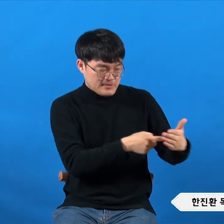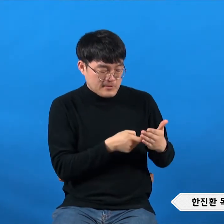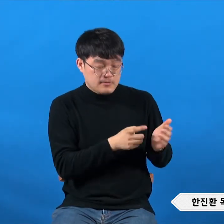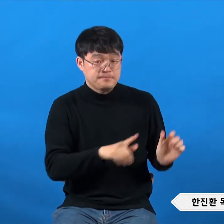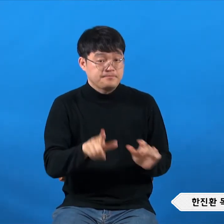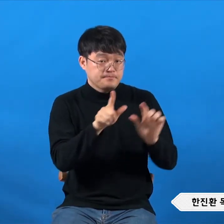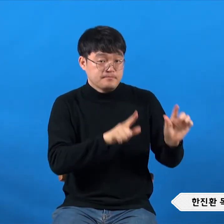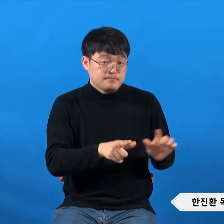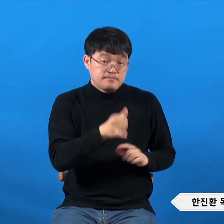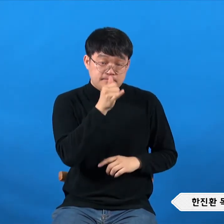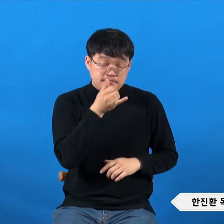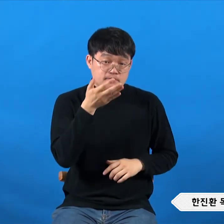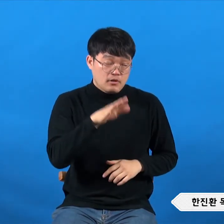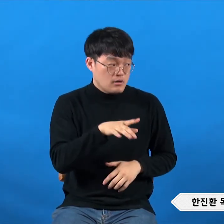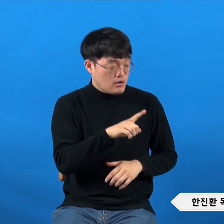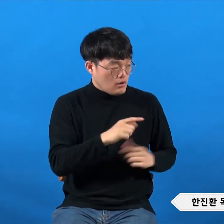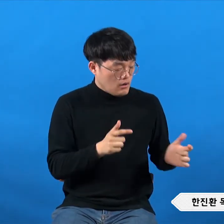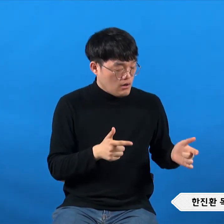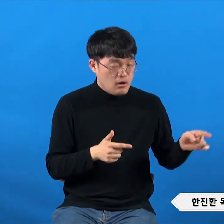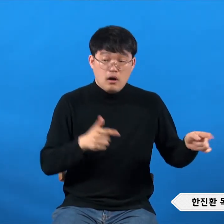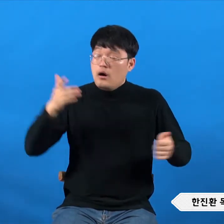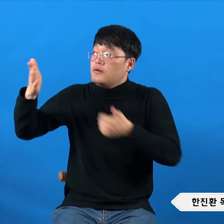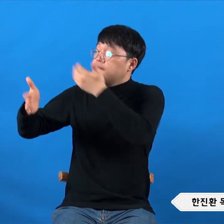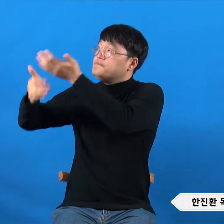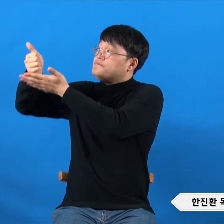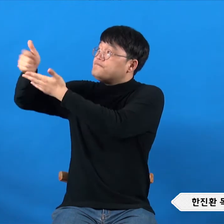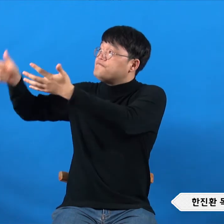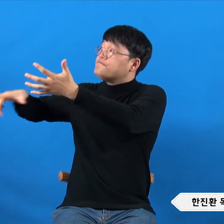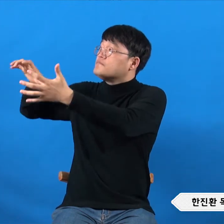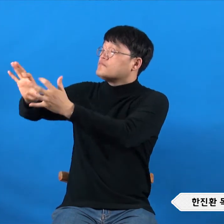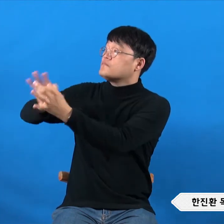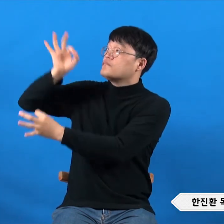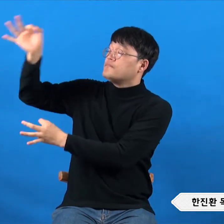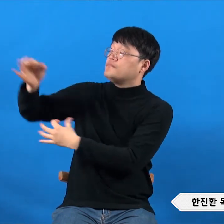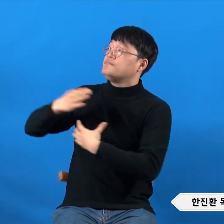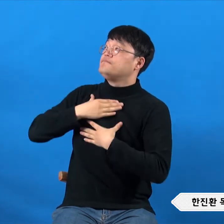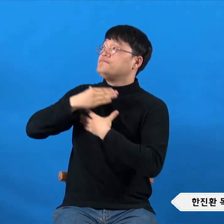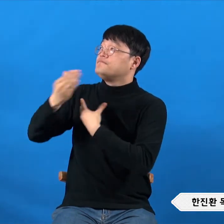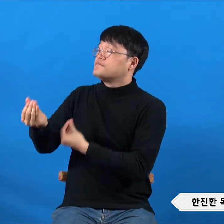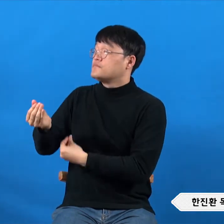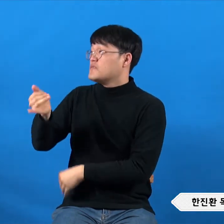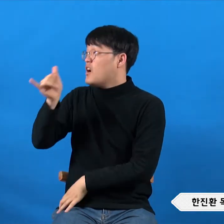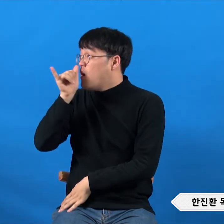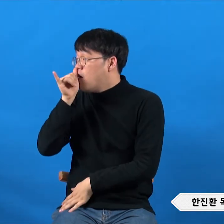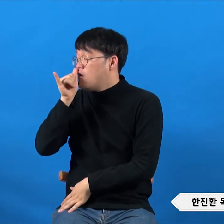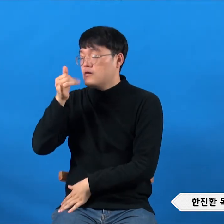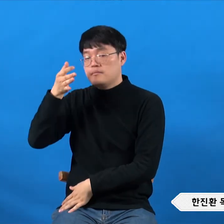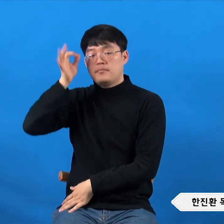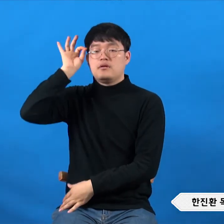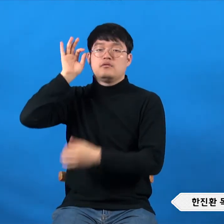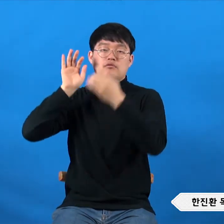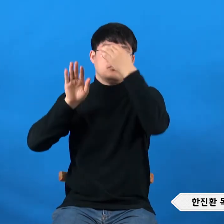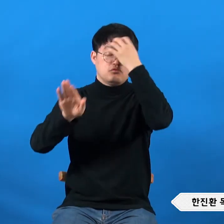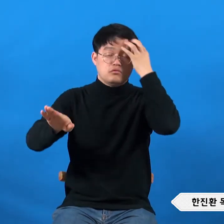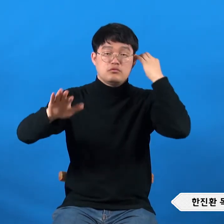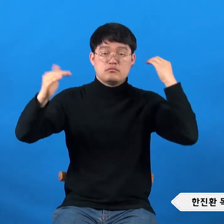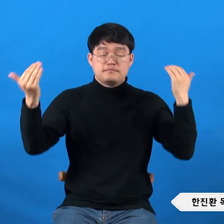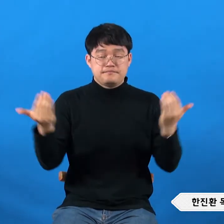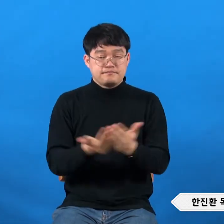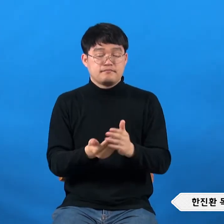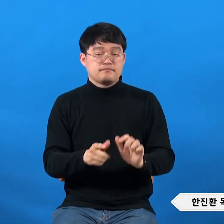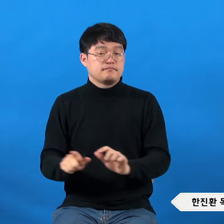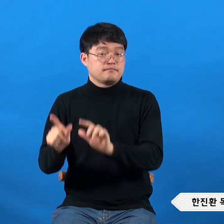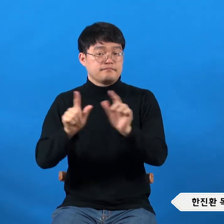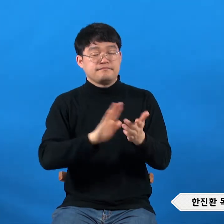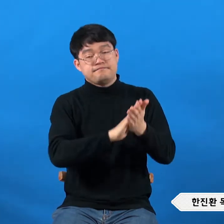긁어 모으고 살아왔는데, 그게 아니고 하나님 안에 영원한 안전이 있다는 것을 알고 나니까 그냥